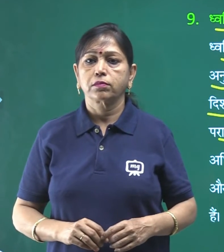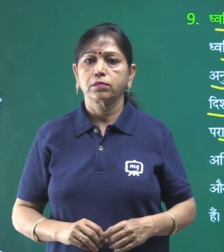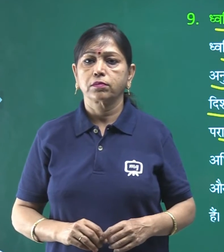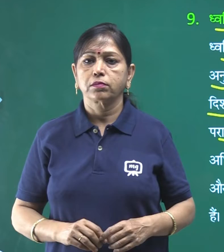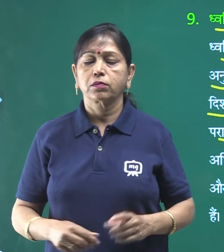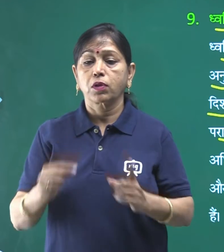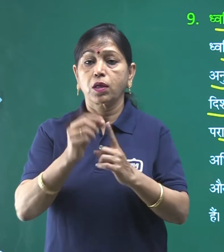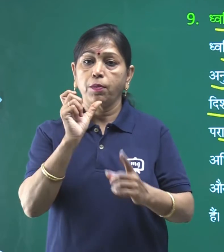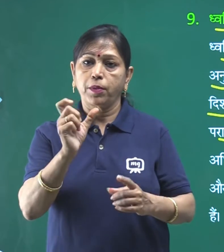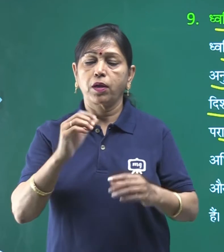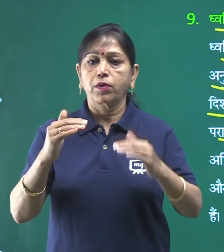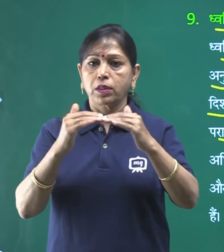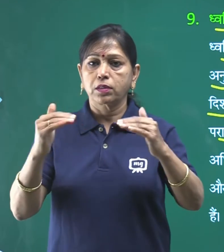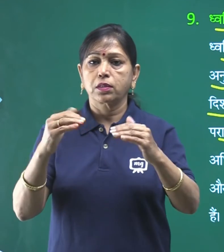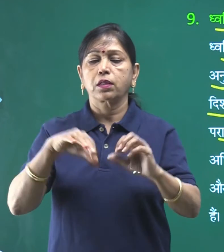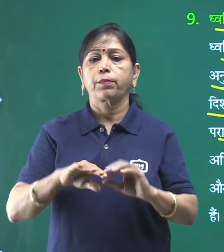परावर्तक सतह पर